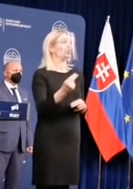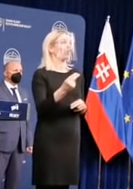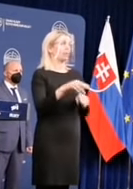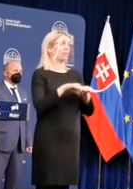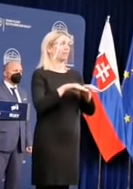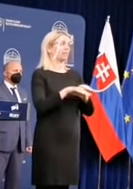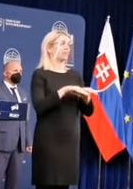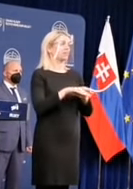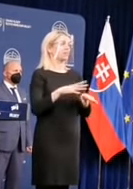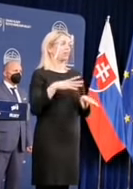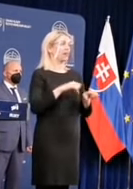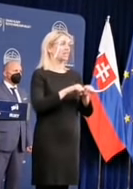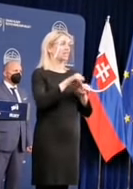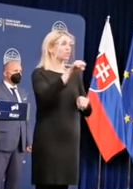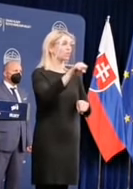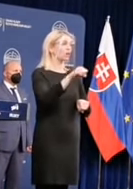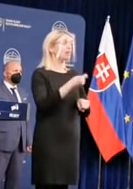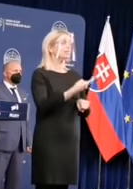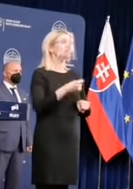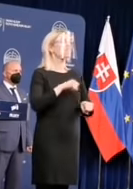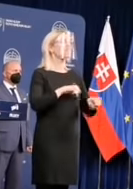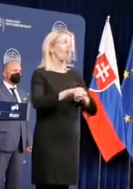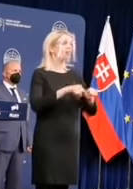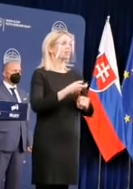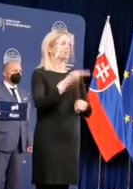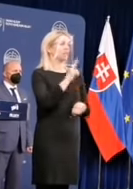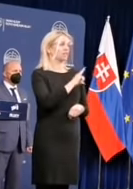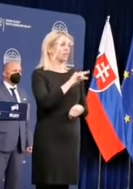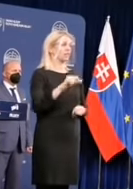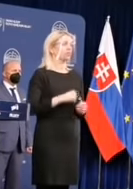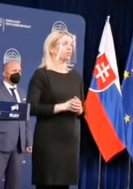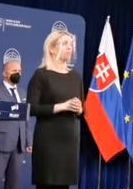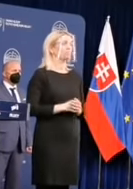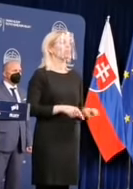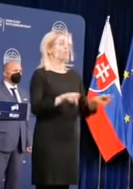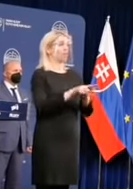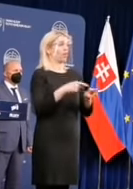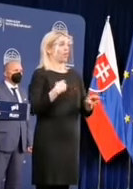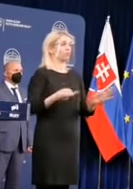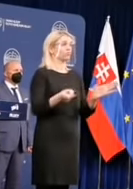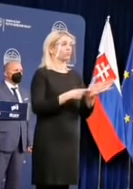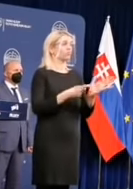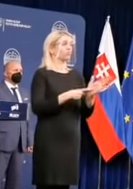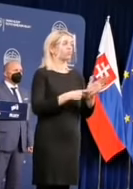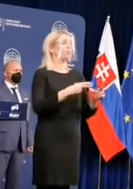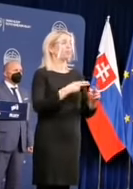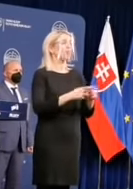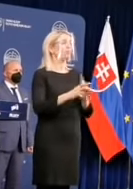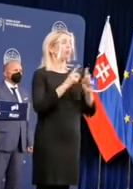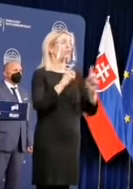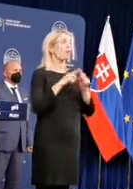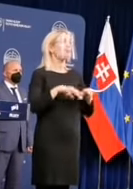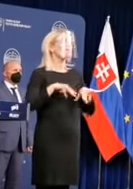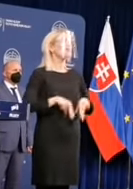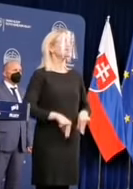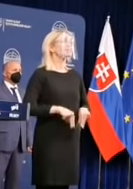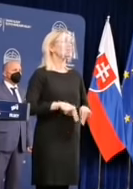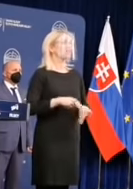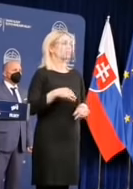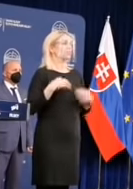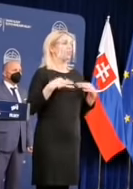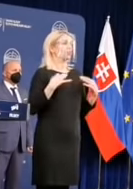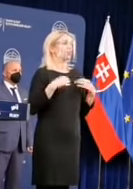ministra Richarda Sulíka z vlády Slovenskej republiky. Rovnako požadujeme naplnenie dohody o odstúpení predsedničky zdravotníckeho